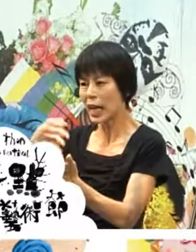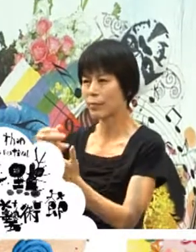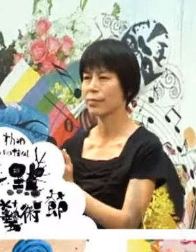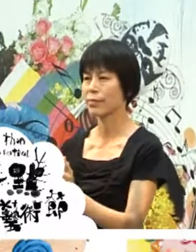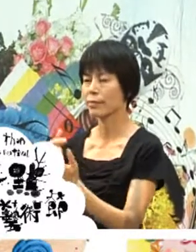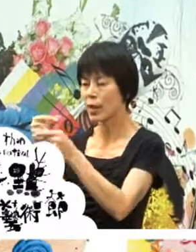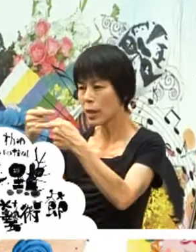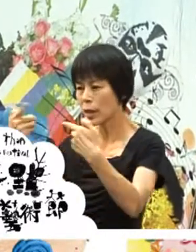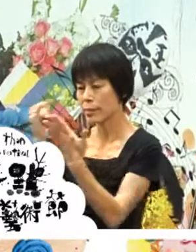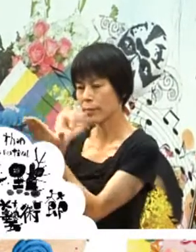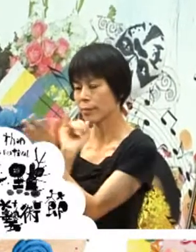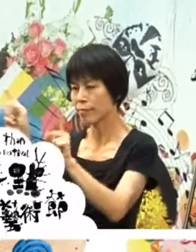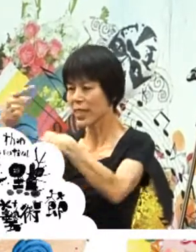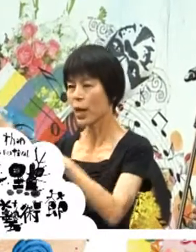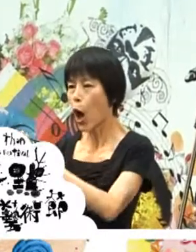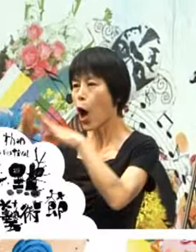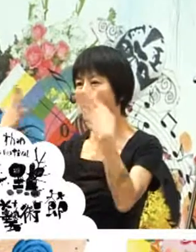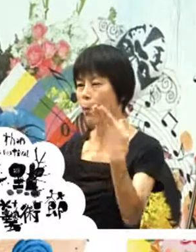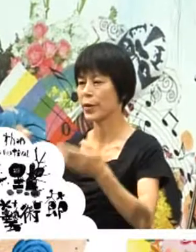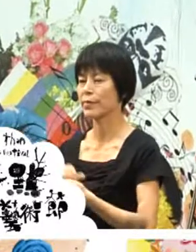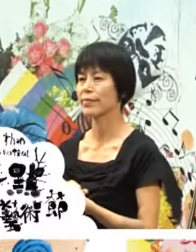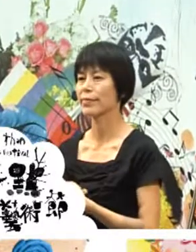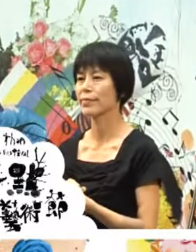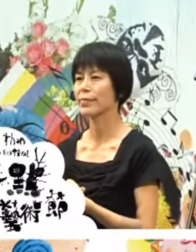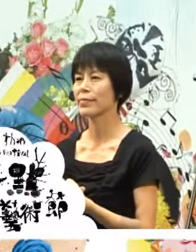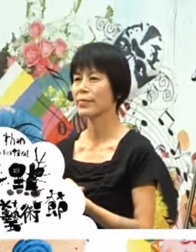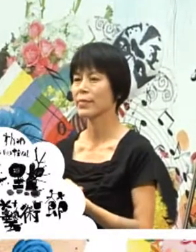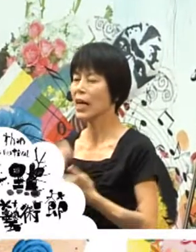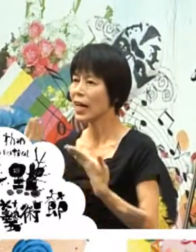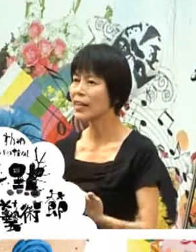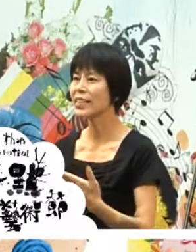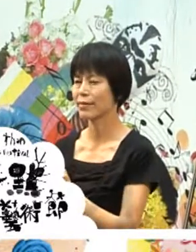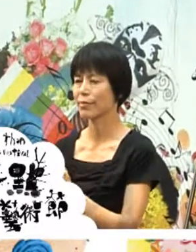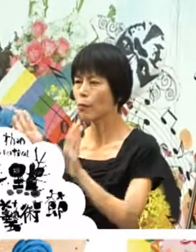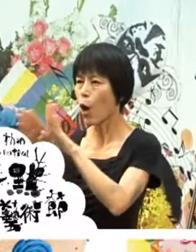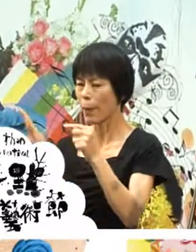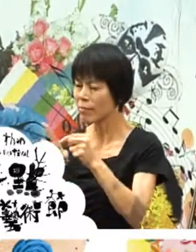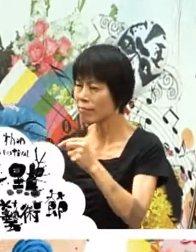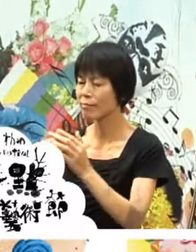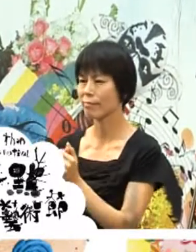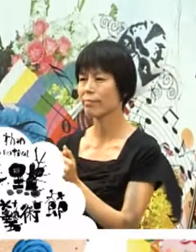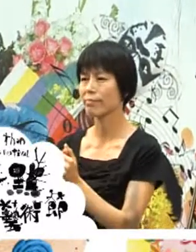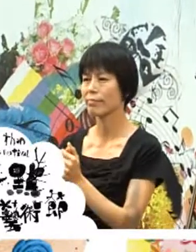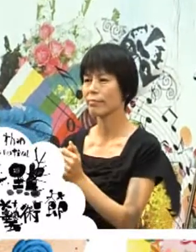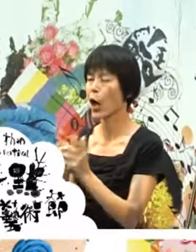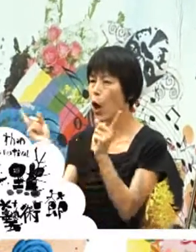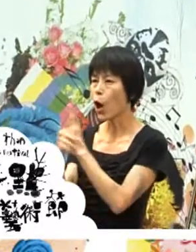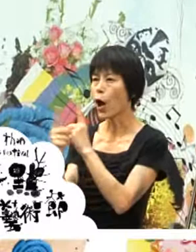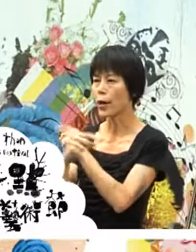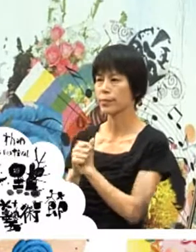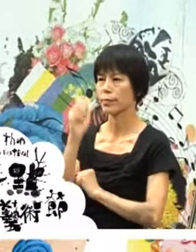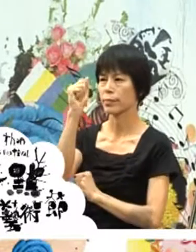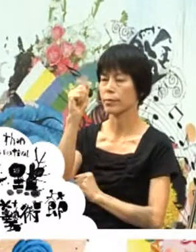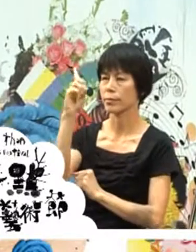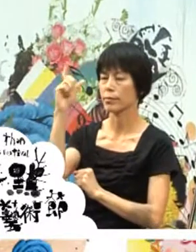多一點藝術節的開幕典禮。今天呢一個開幕典禮可以話是代表了